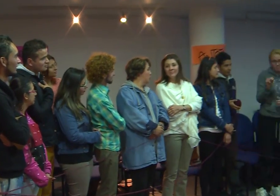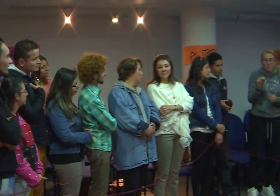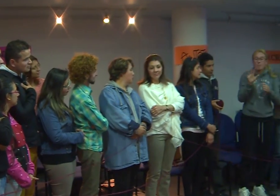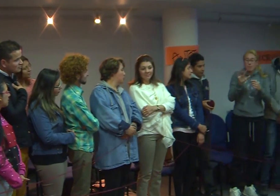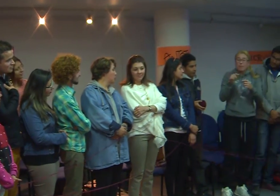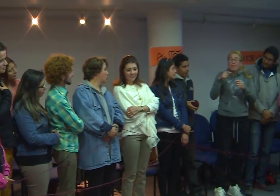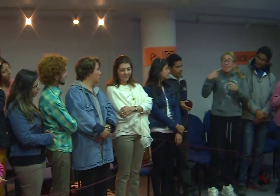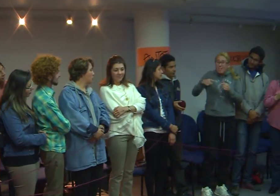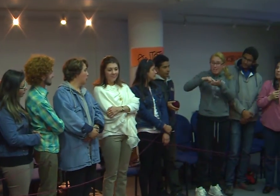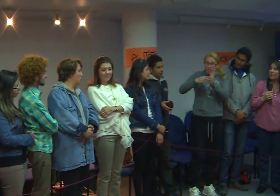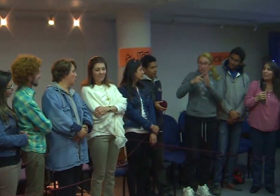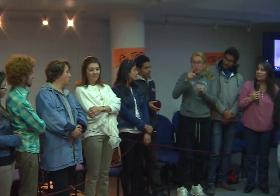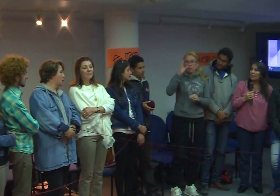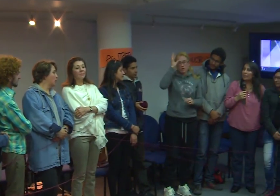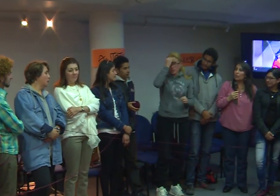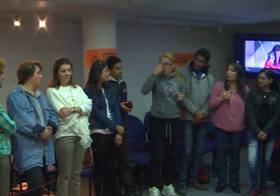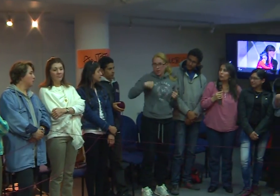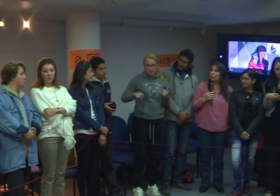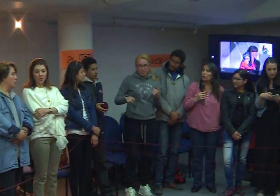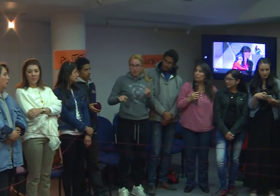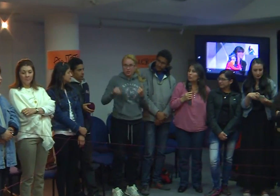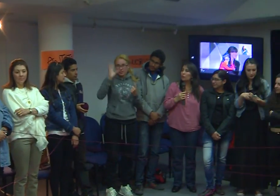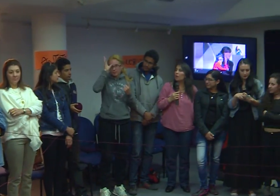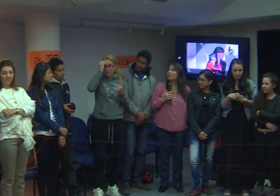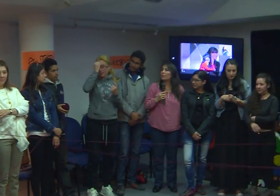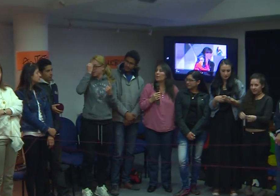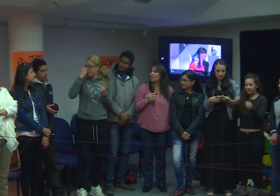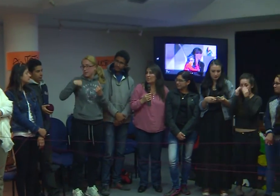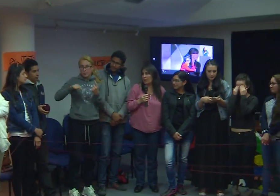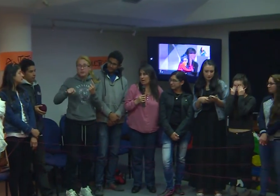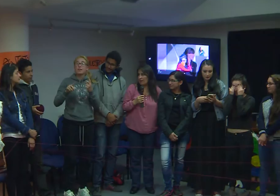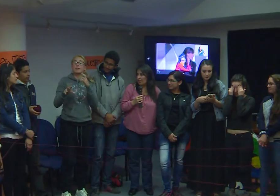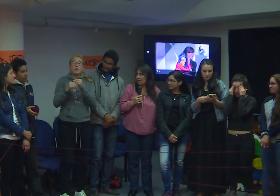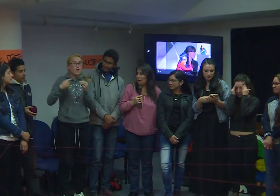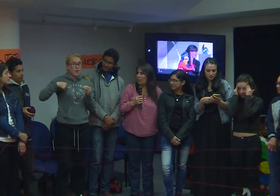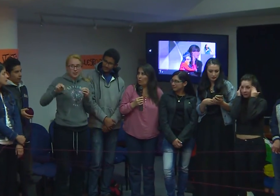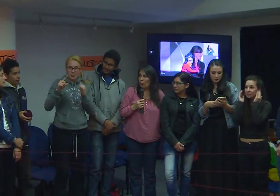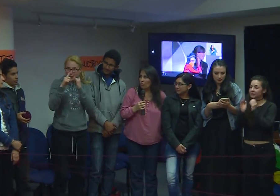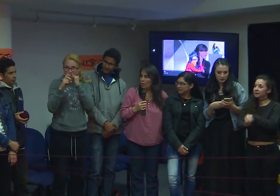Bueno, la gente se imagina que recreación y turismo es solamente para pasear. No,